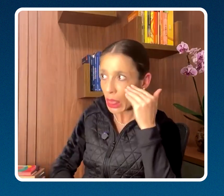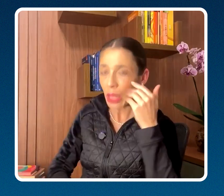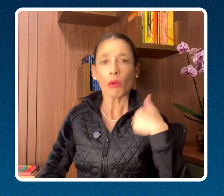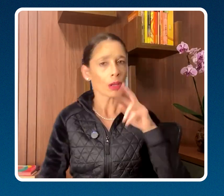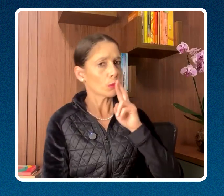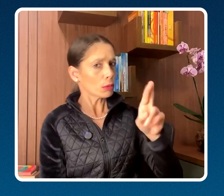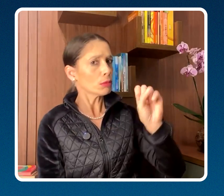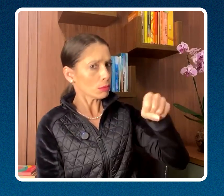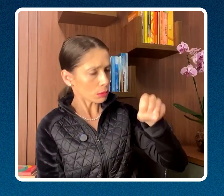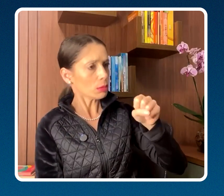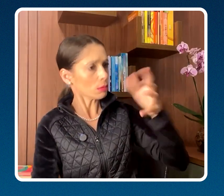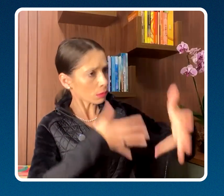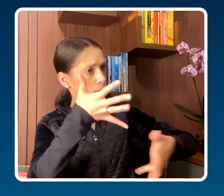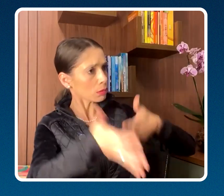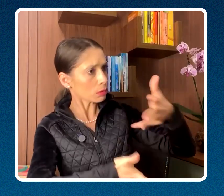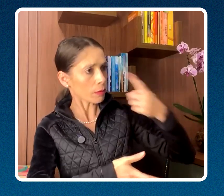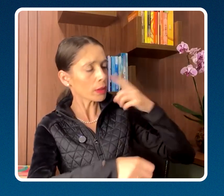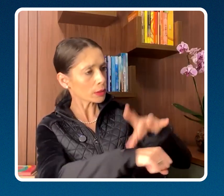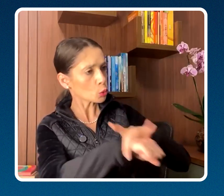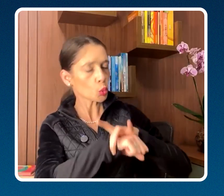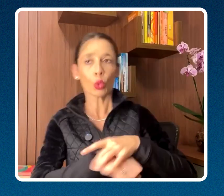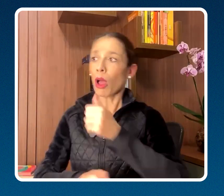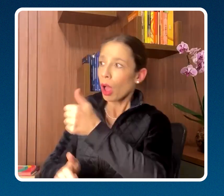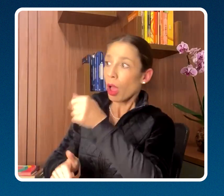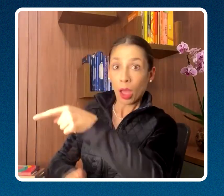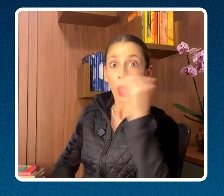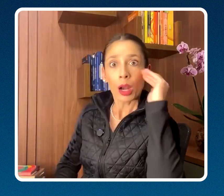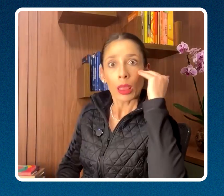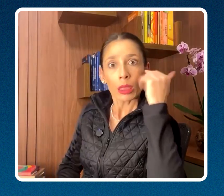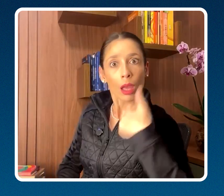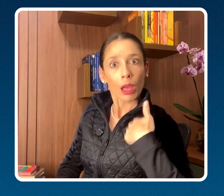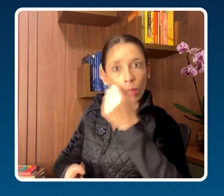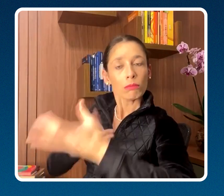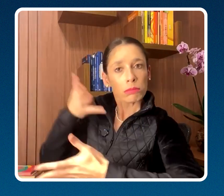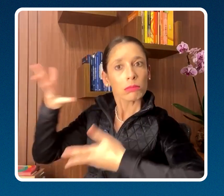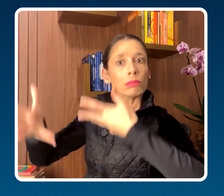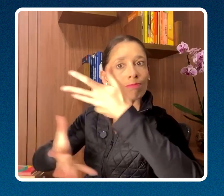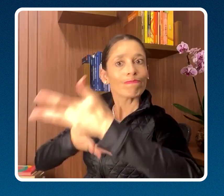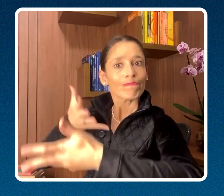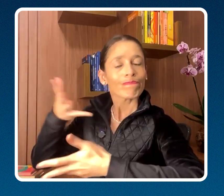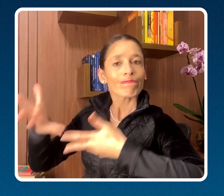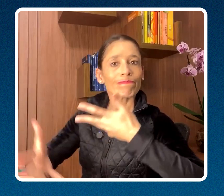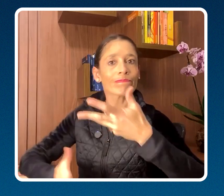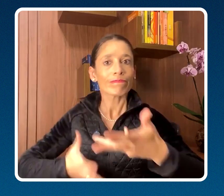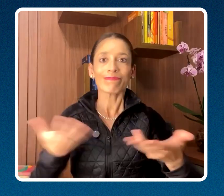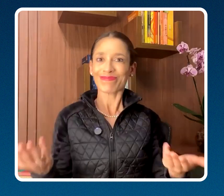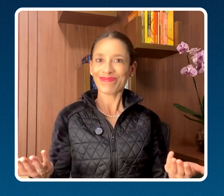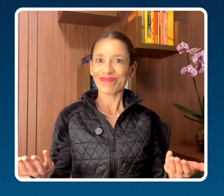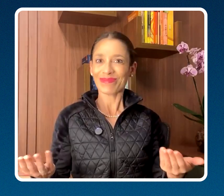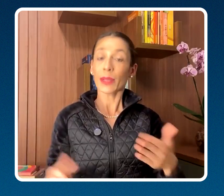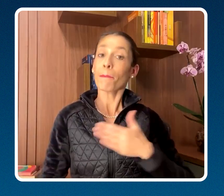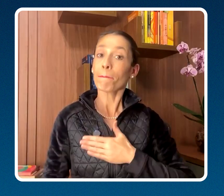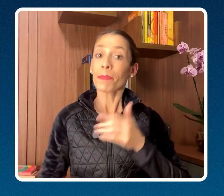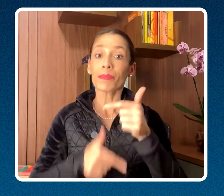eu repetia para ele sentir aquela segurança de que realmente eu estava entendendo aquele sinal. E também lá no meu